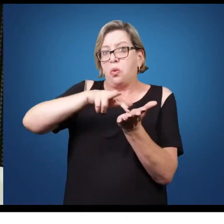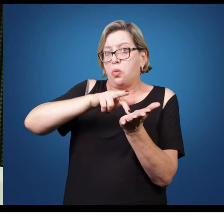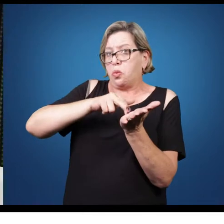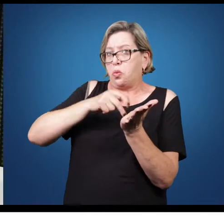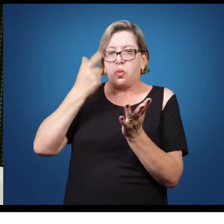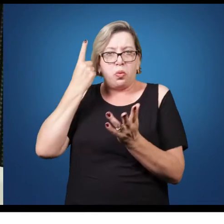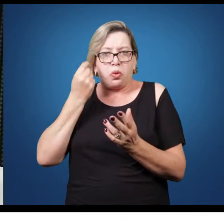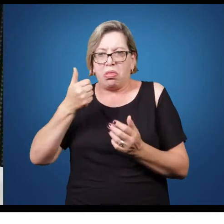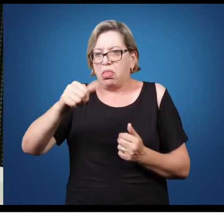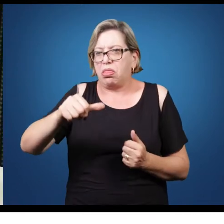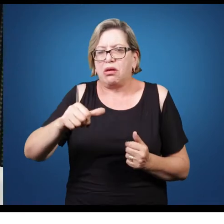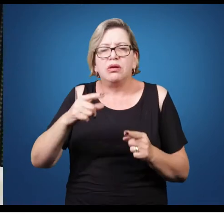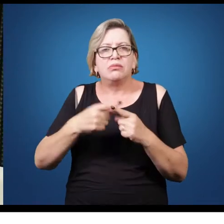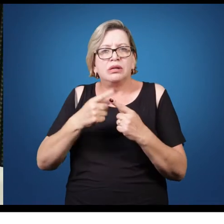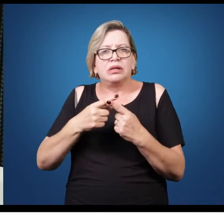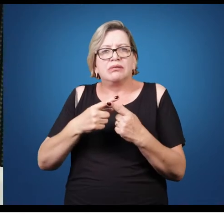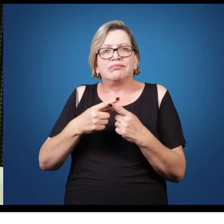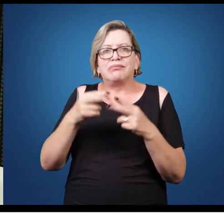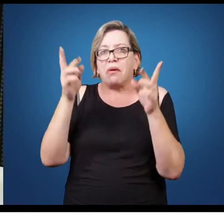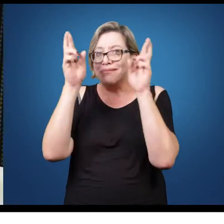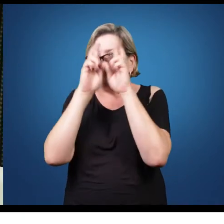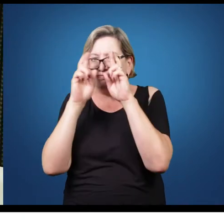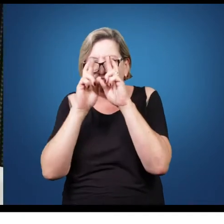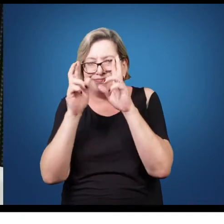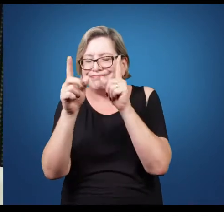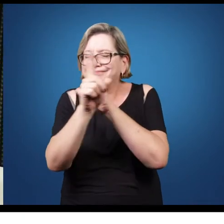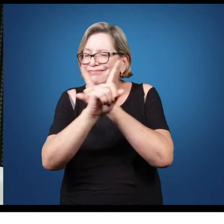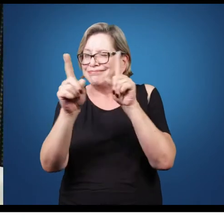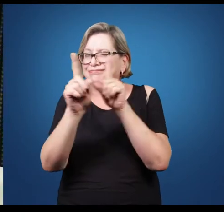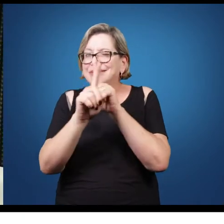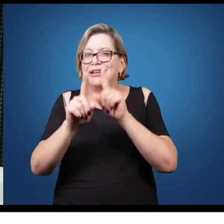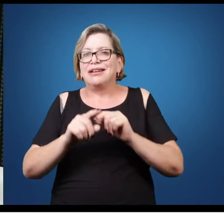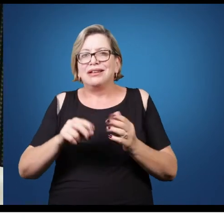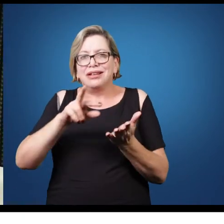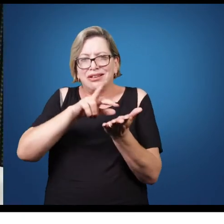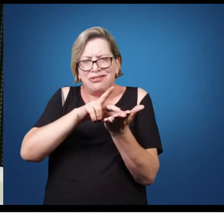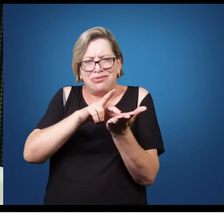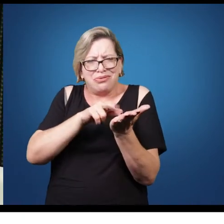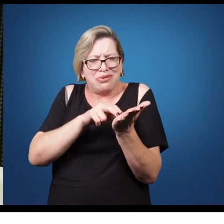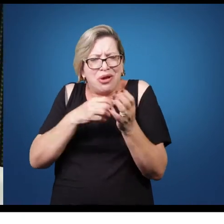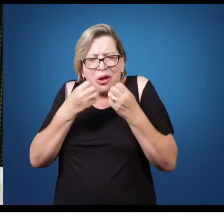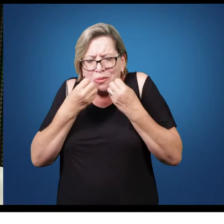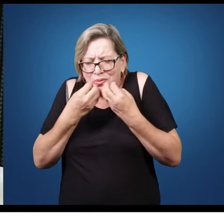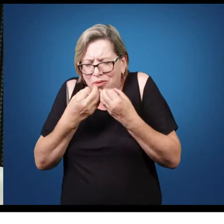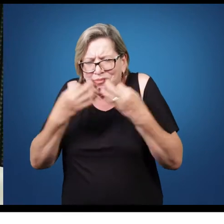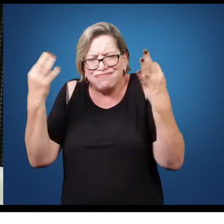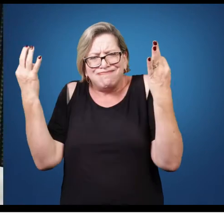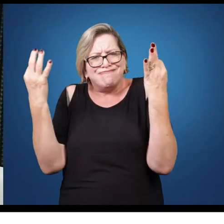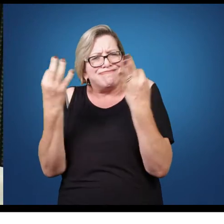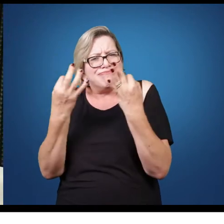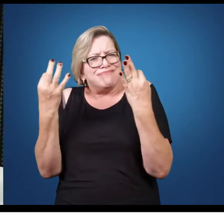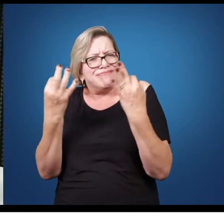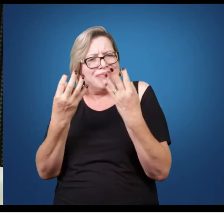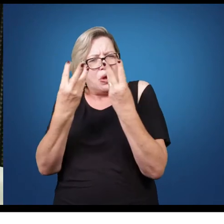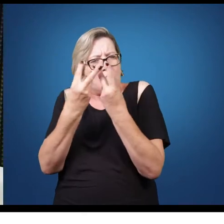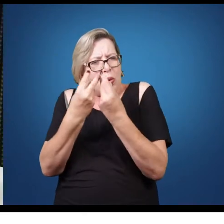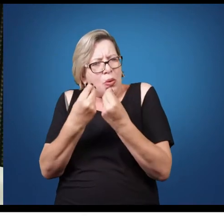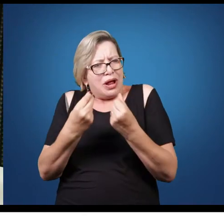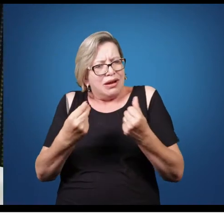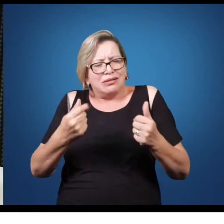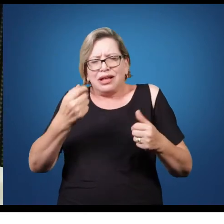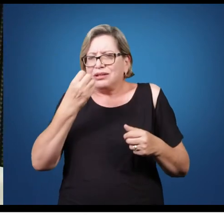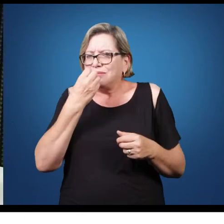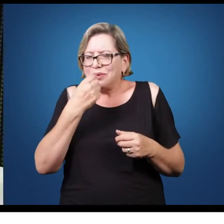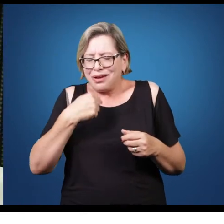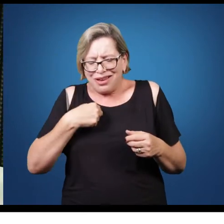investir porque se investiu muito neles e ganhou muito dinheiro com ele michael jackson é extremamente de altíssima qualidade eu escuto